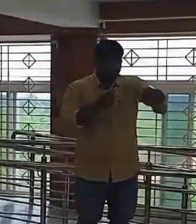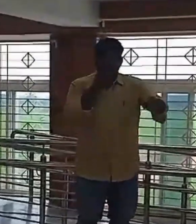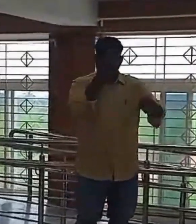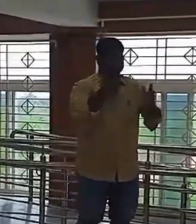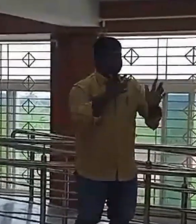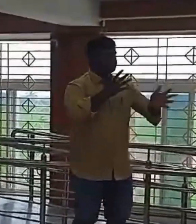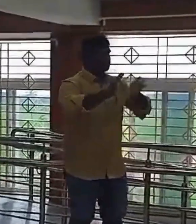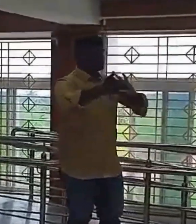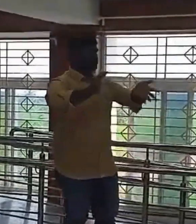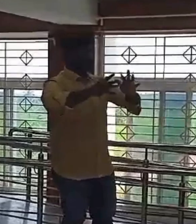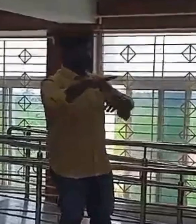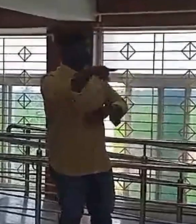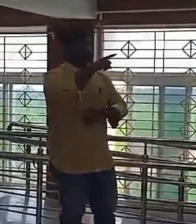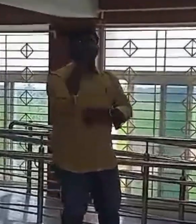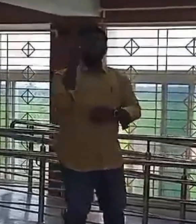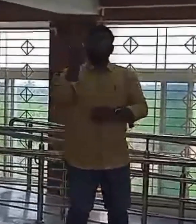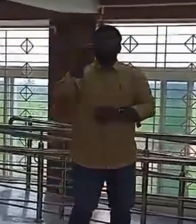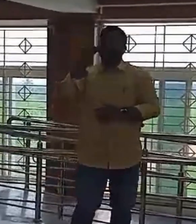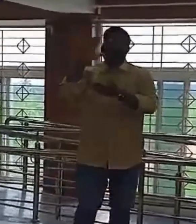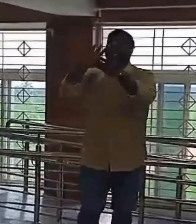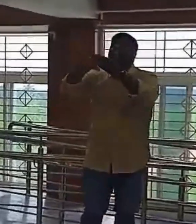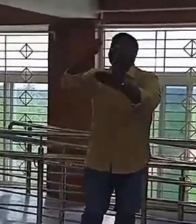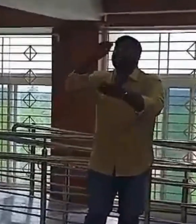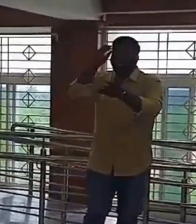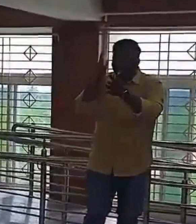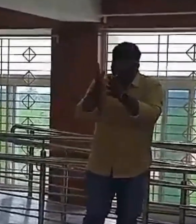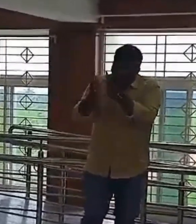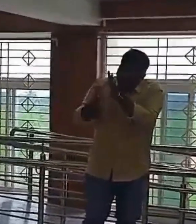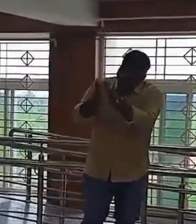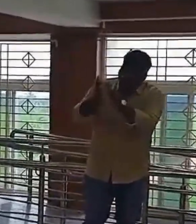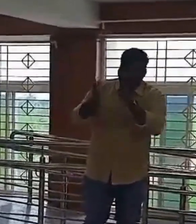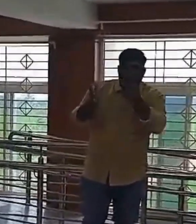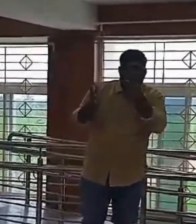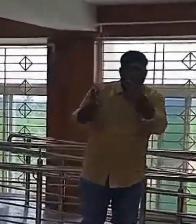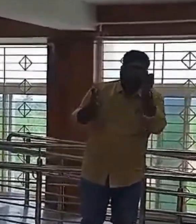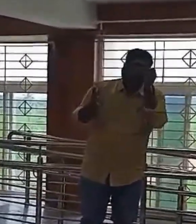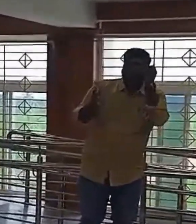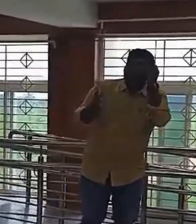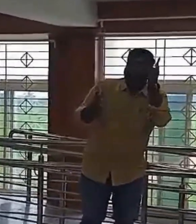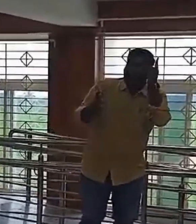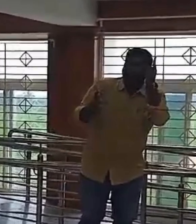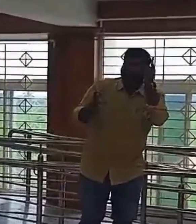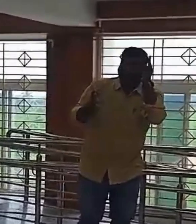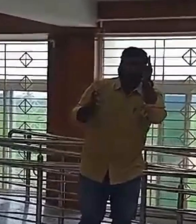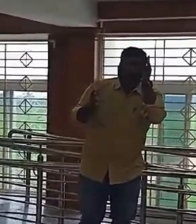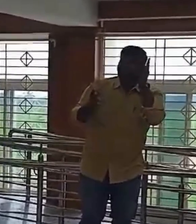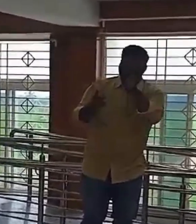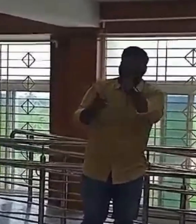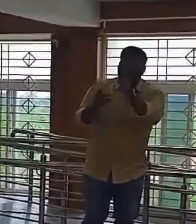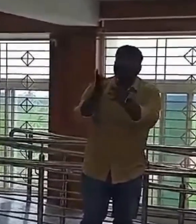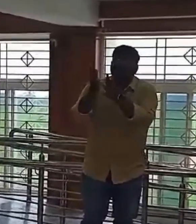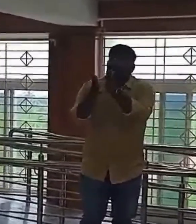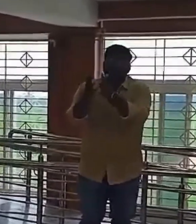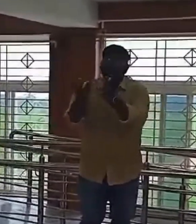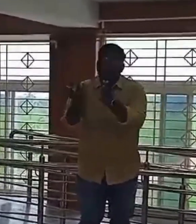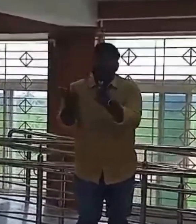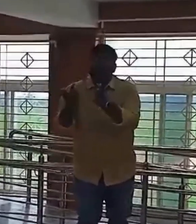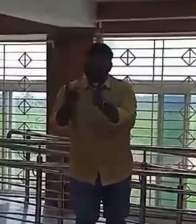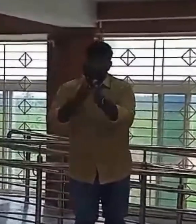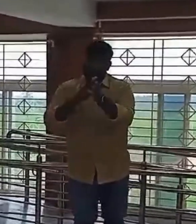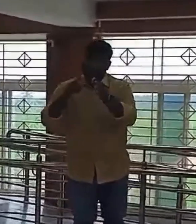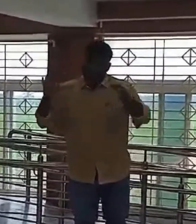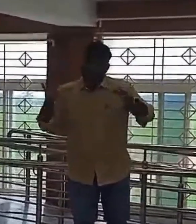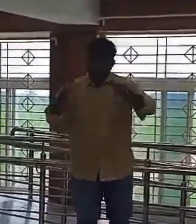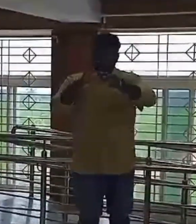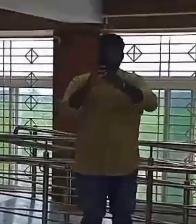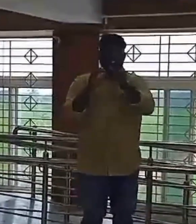ಡೆಫು ನಾನೇನೇ ಮಾತಾಡಿದ್ರು ಅವರಿಗೆ ಸ್ವಲ್ಪ ಮಟ್ಟಿಗೆ ಆದ್ರೂ ಅವರು ಕಲಿಯೋದನ್ನ ಪ್ರಾಕ್ಟೀಸ್ ಮಾಡ್ತಾ ಇದ್ದಾರೆ. ಅದು ನಮ್ಮ